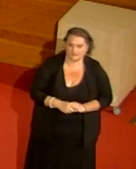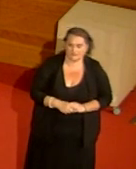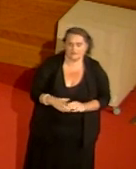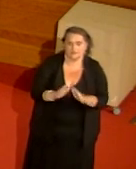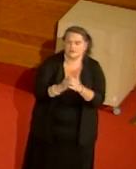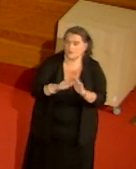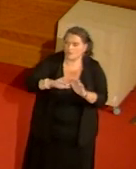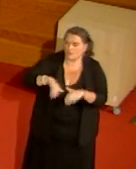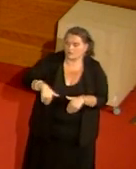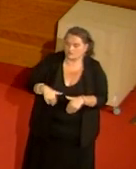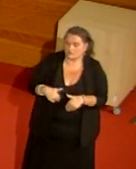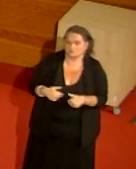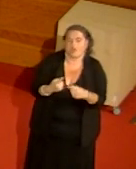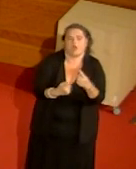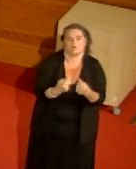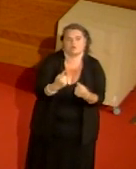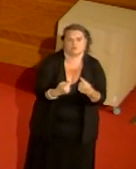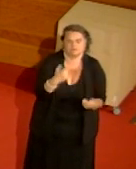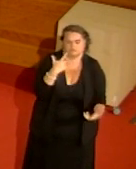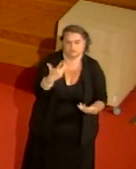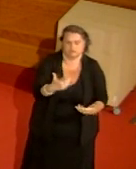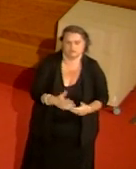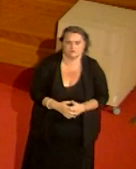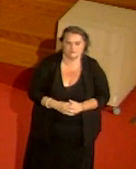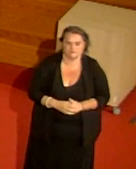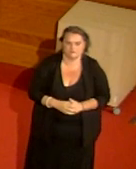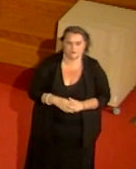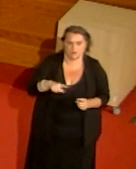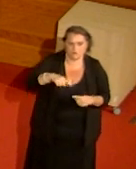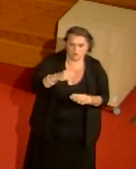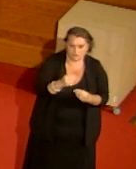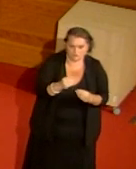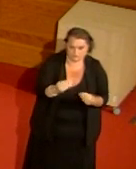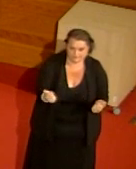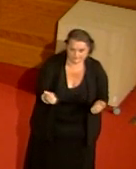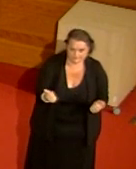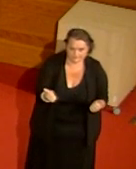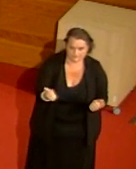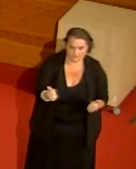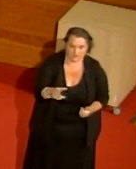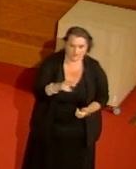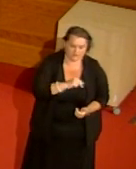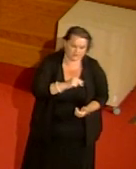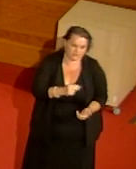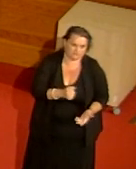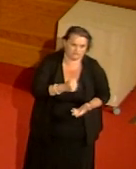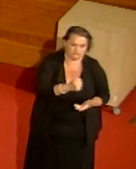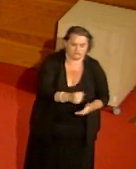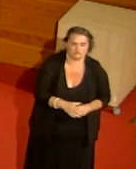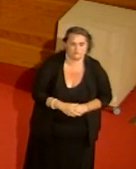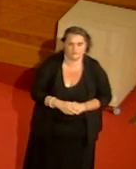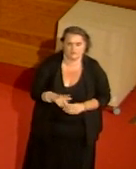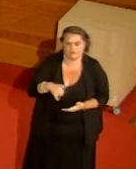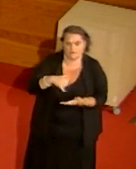artean nabz dira hako El bucle invisible Nao arte jovellano sar 2022an